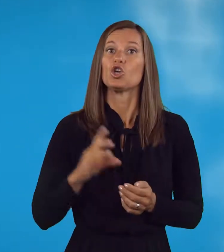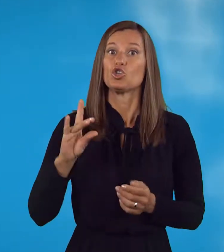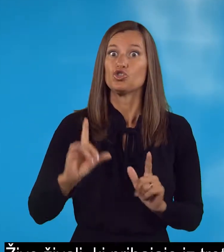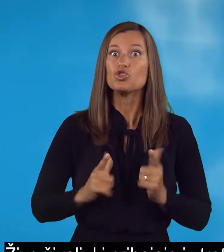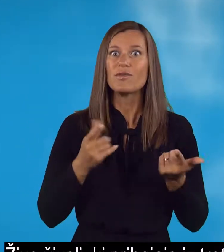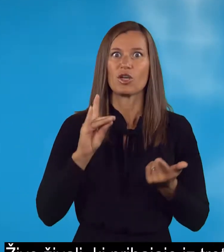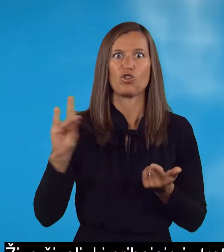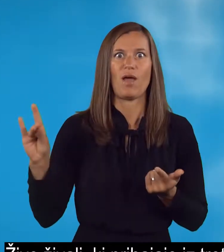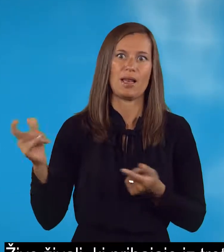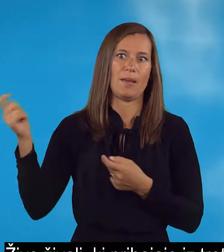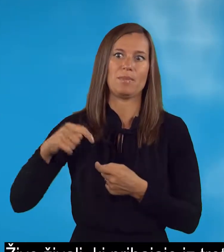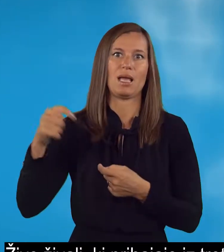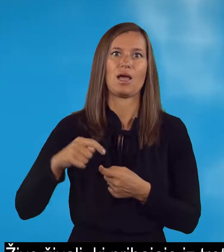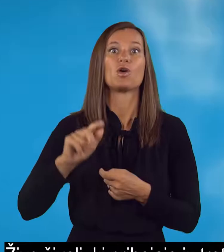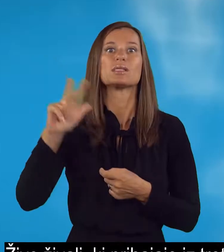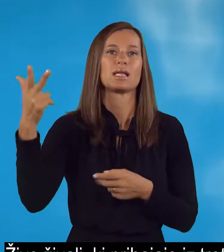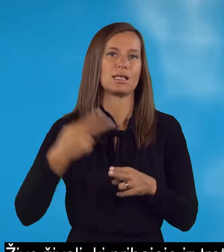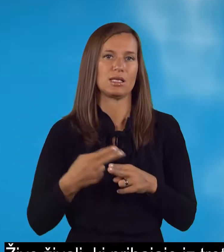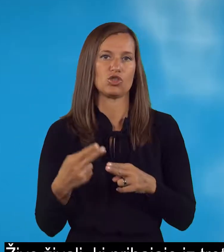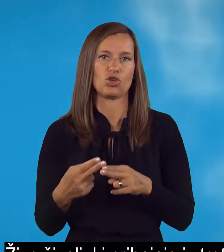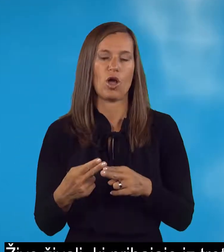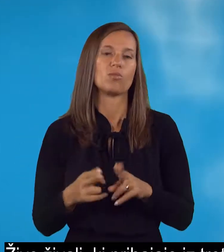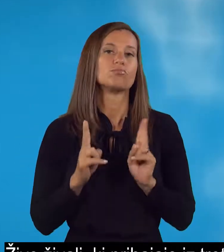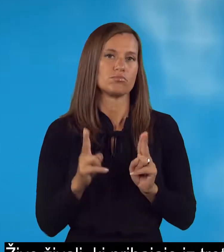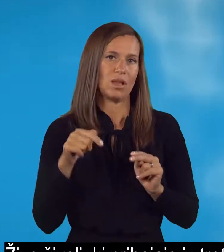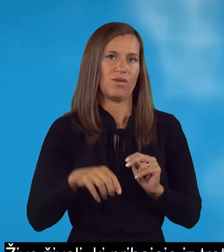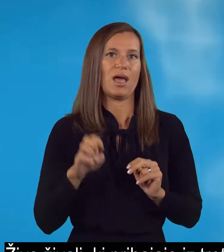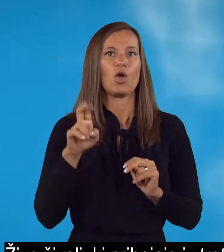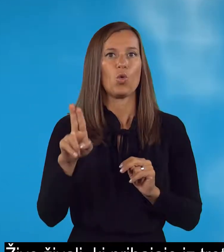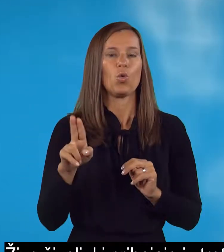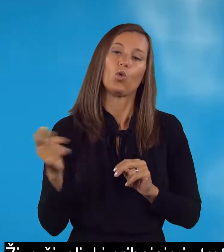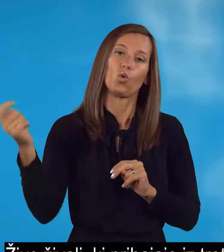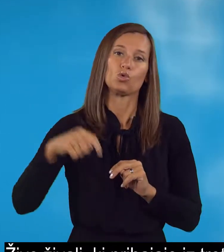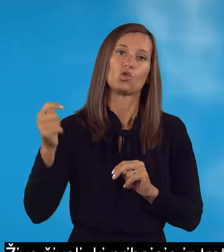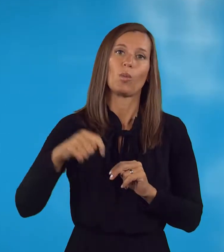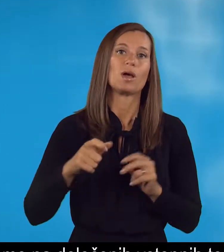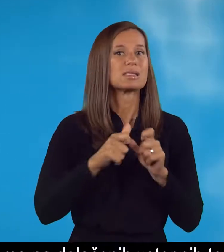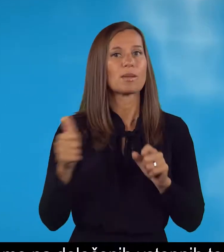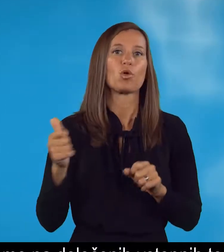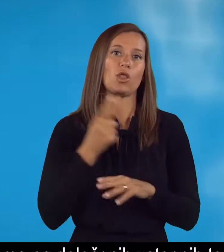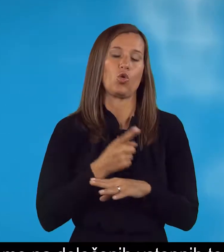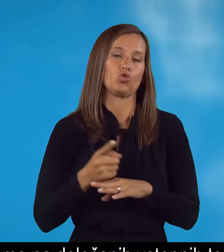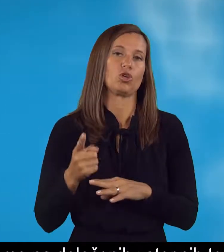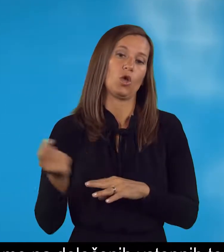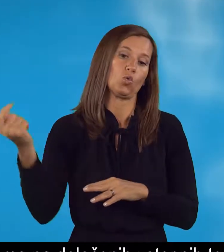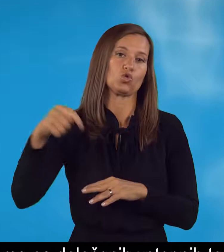Žive živali, ki prihajajo iz tretjih držav, lahko v Evropsko unijo vstopajo samo na določenih vstopnih